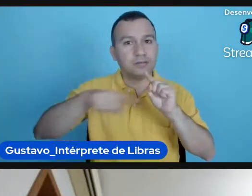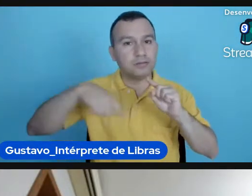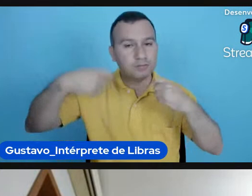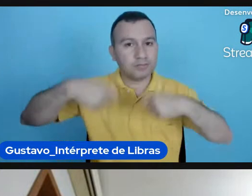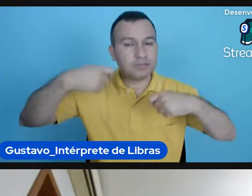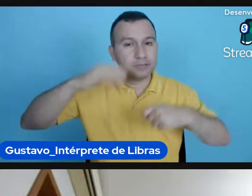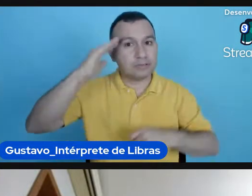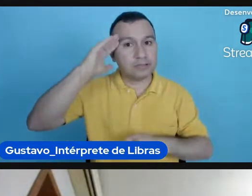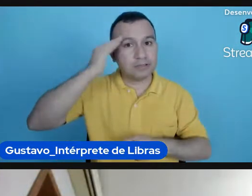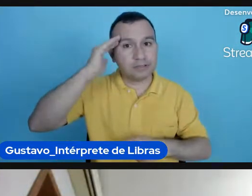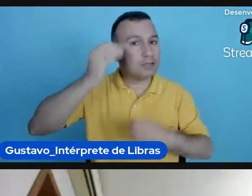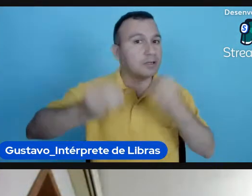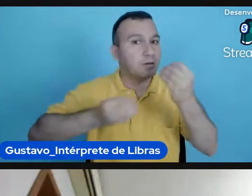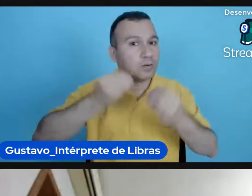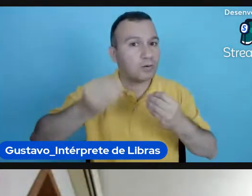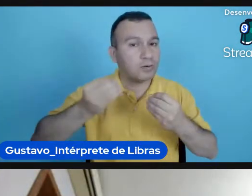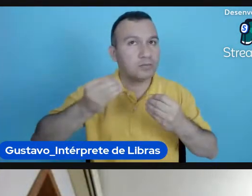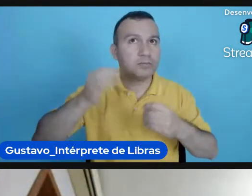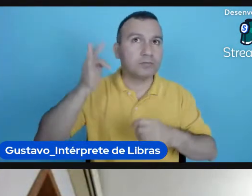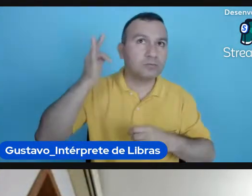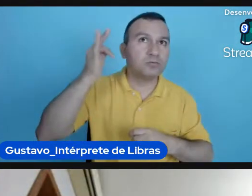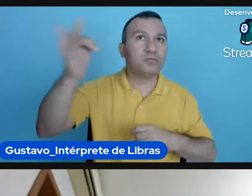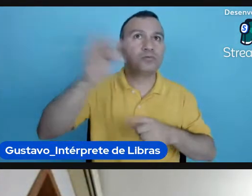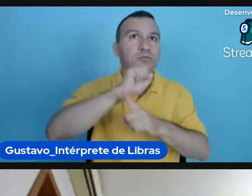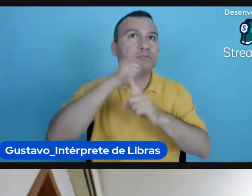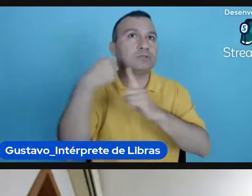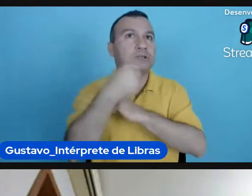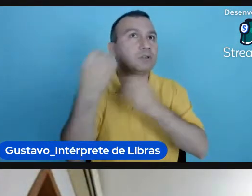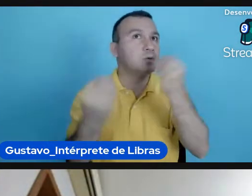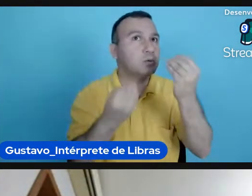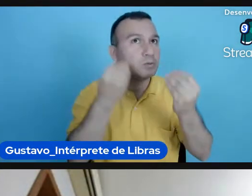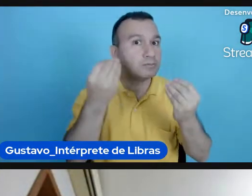e pensar a partir disso, né? E eu acho que esses últimos